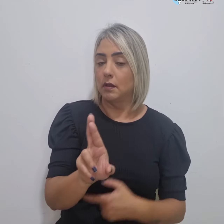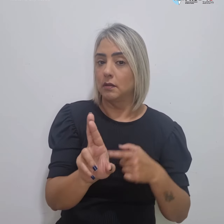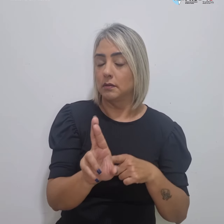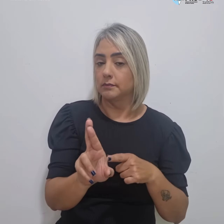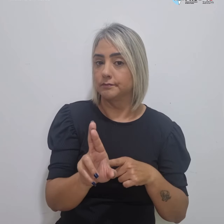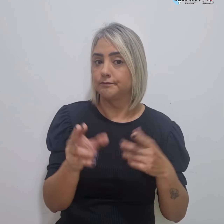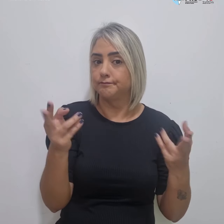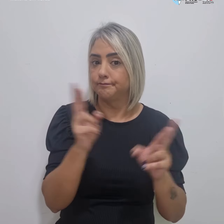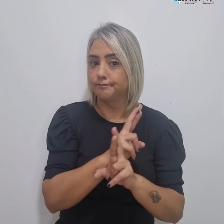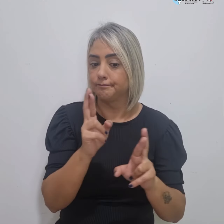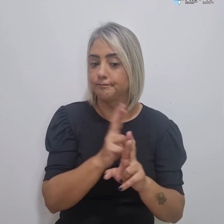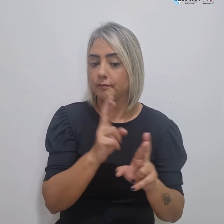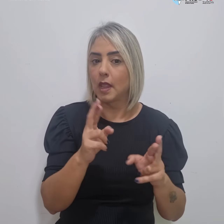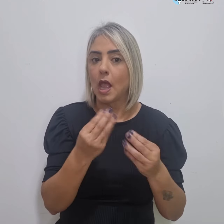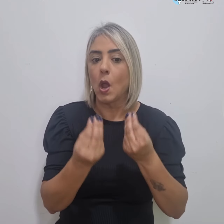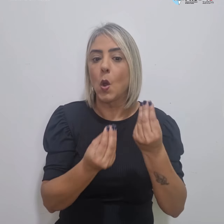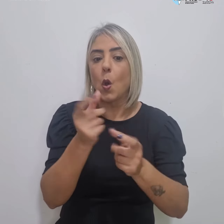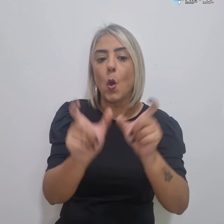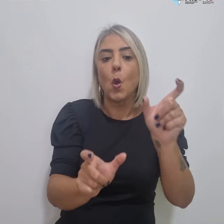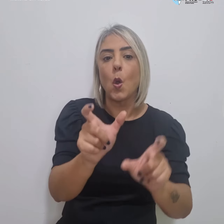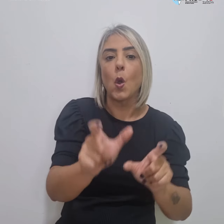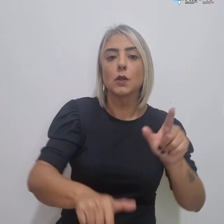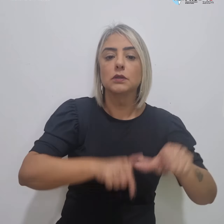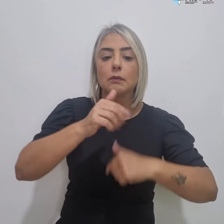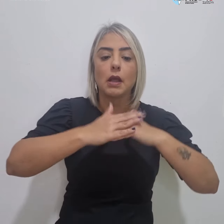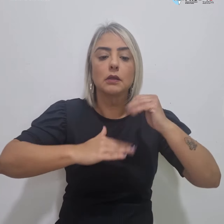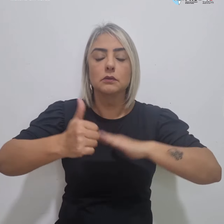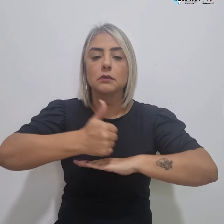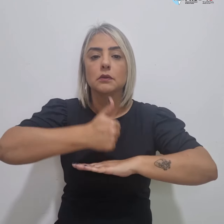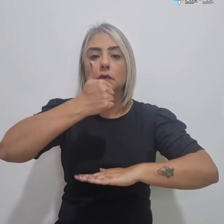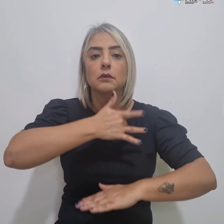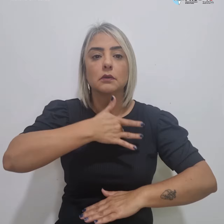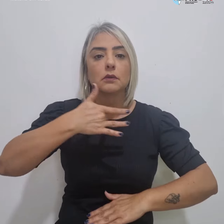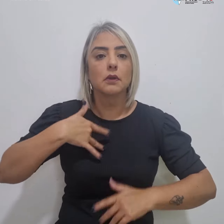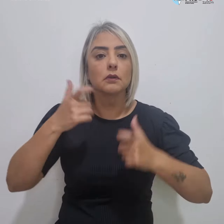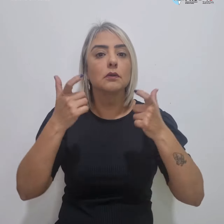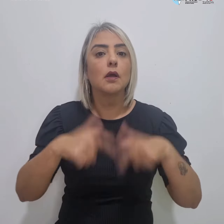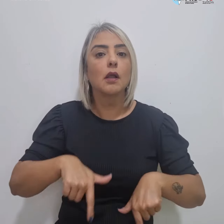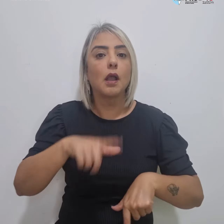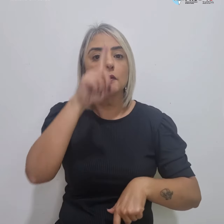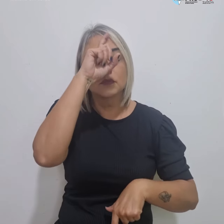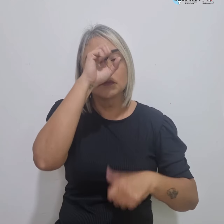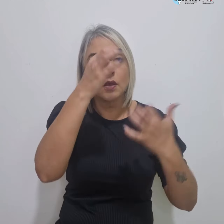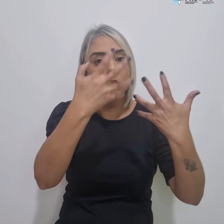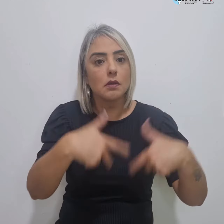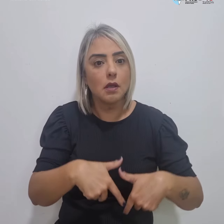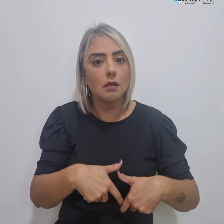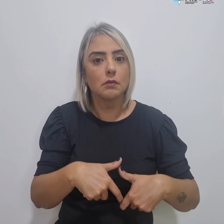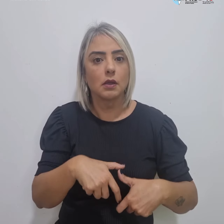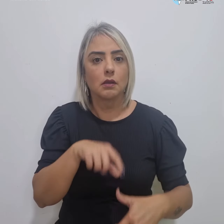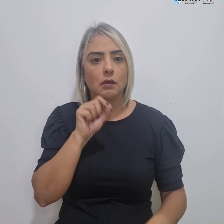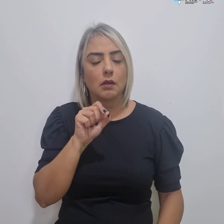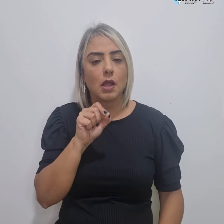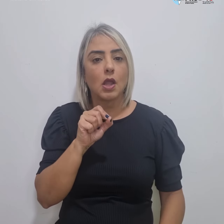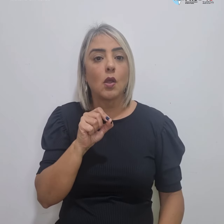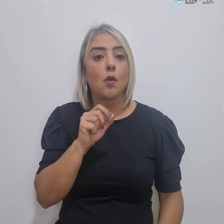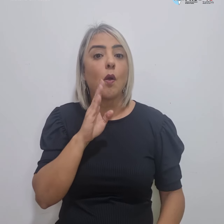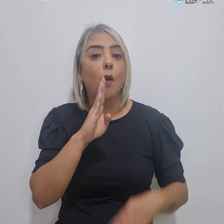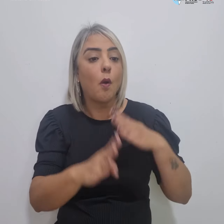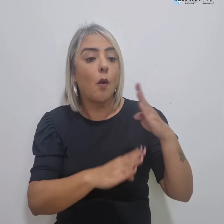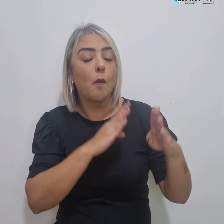sobretudo, às condições de trabalho dos profissionais de saúde no local. De acordo com o blog